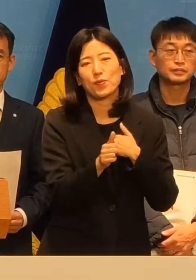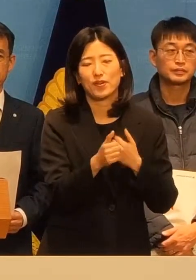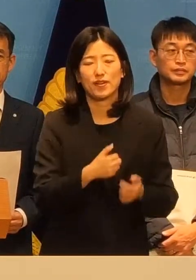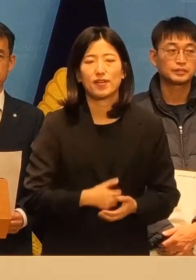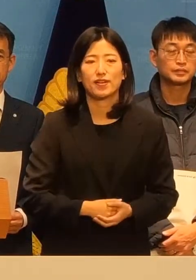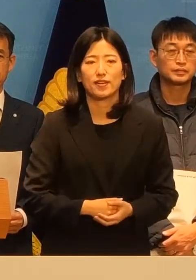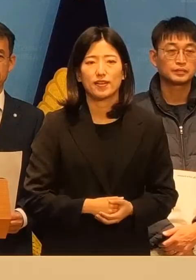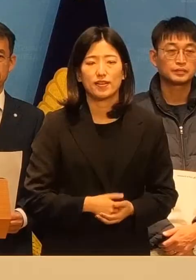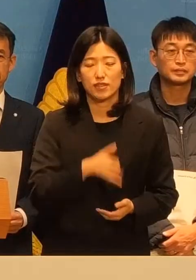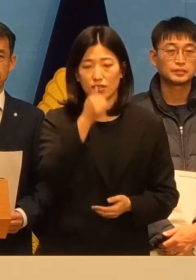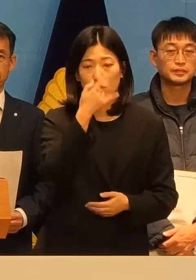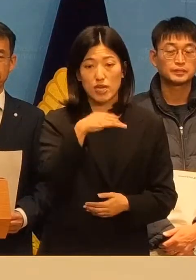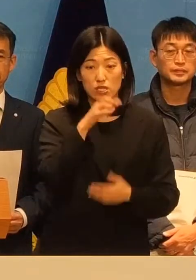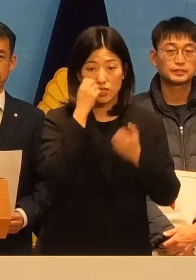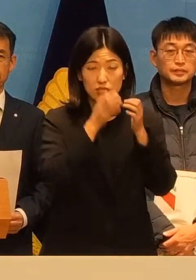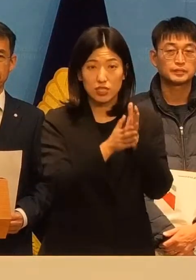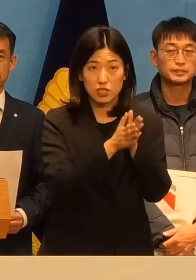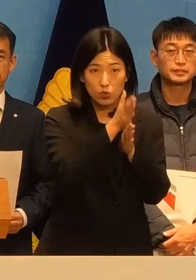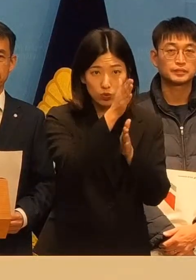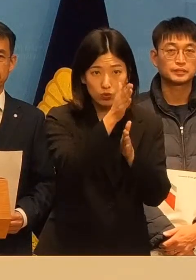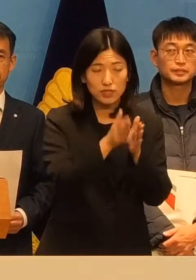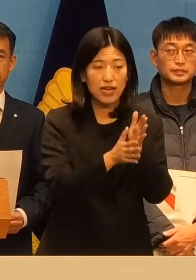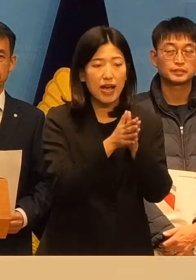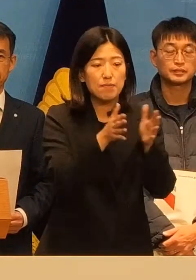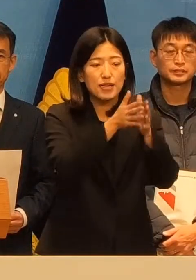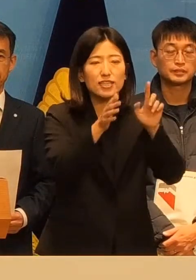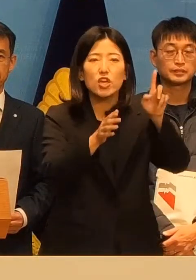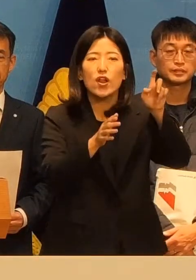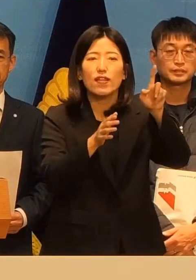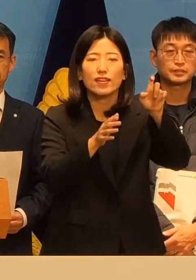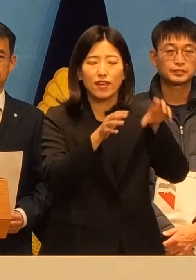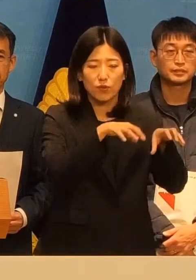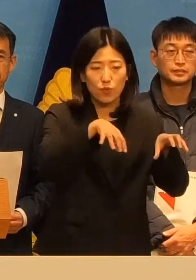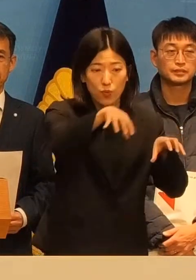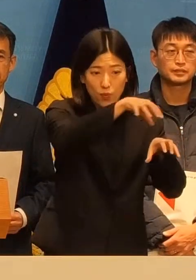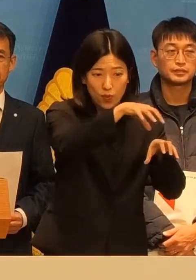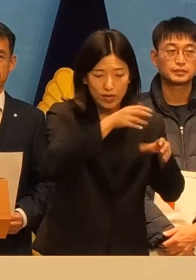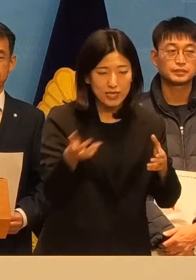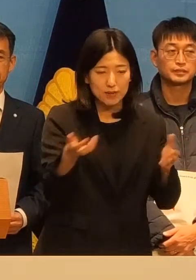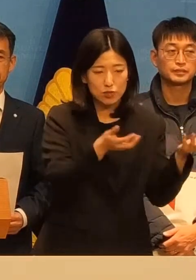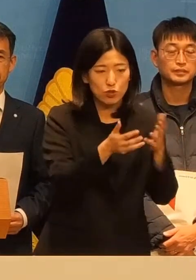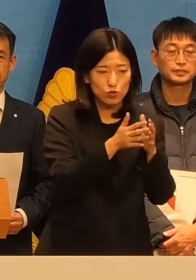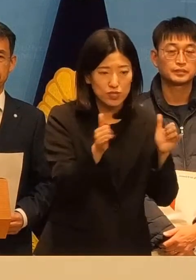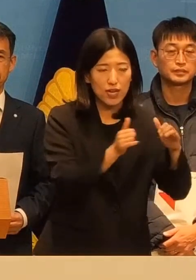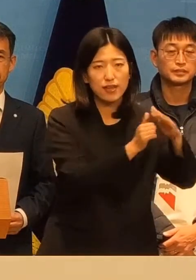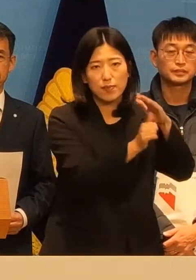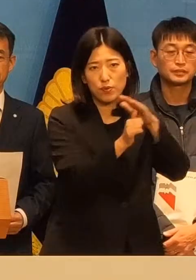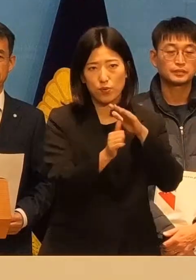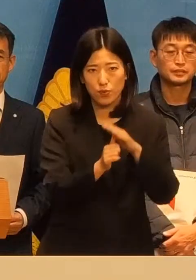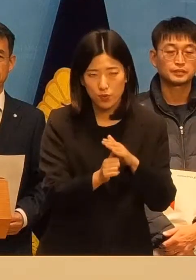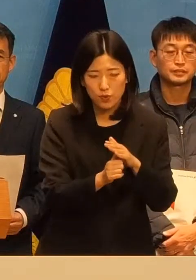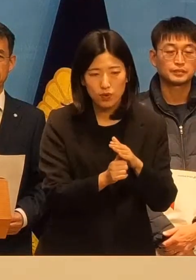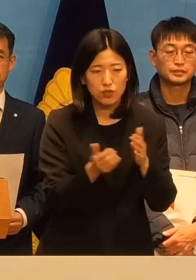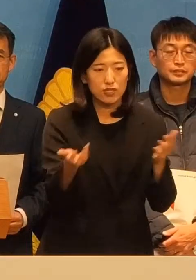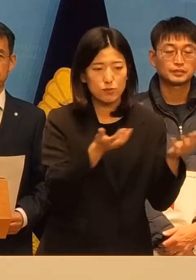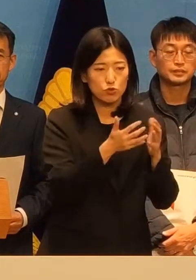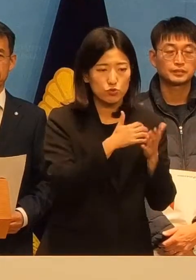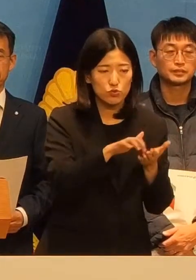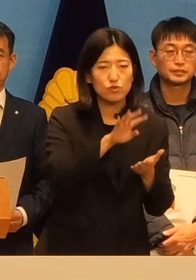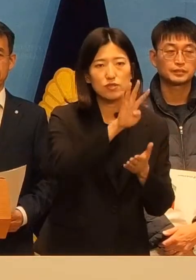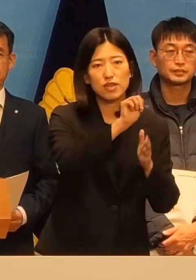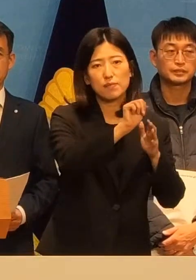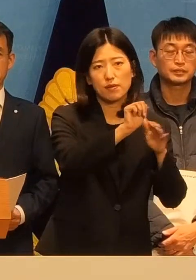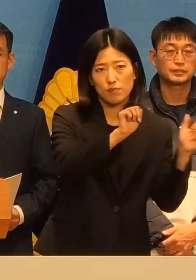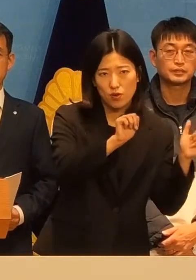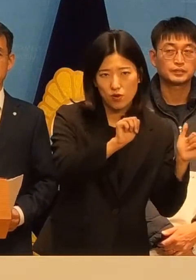양주시 회천 신도시 11개 단지 공동주택 입주자 대표들과 입주민 4만여 명, 그리고 경기